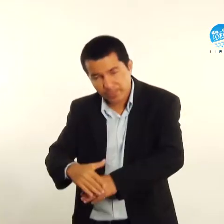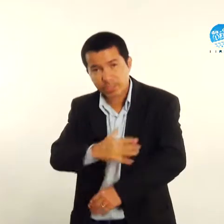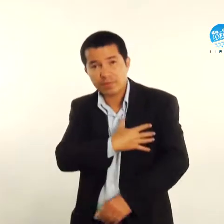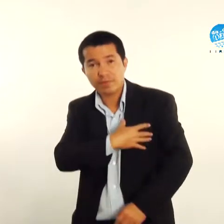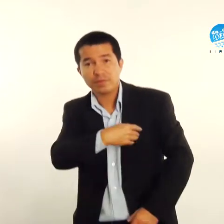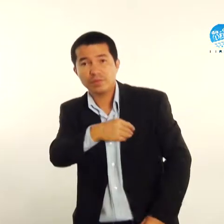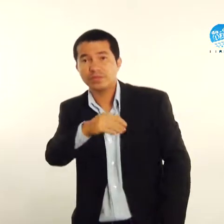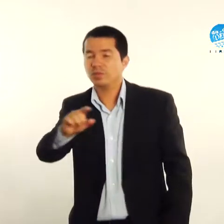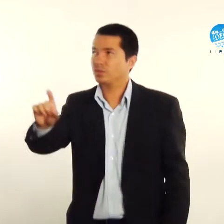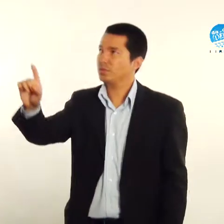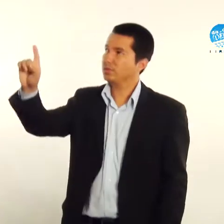filho de Deus.